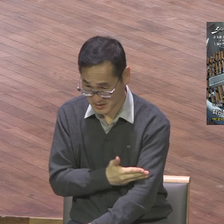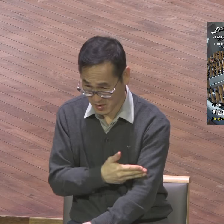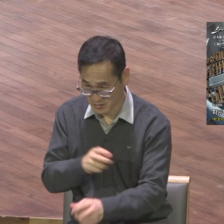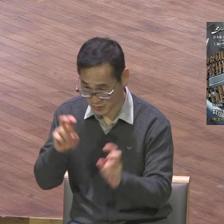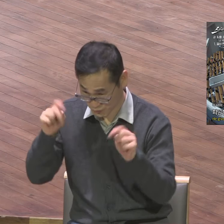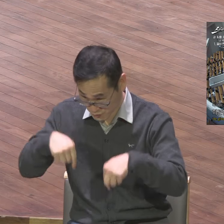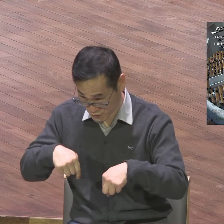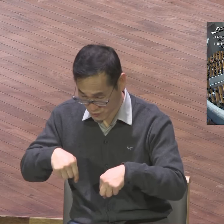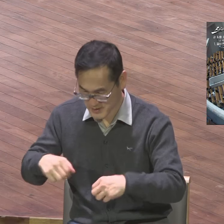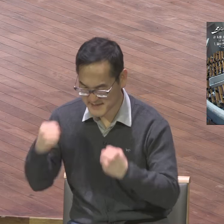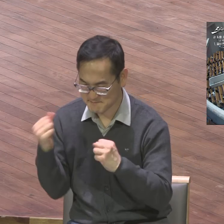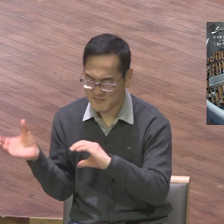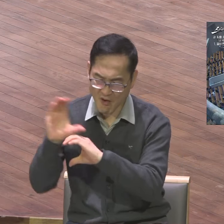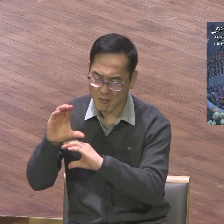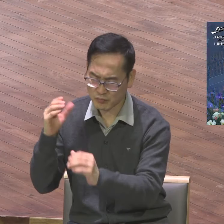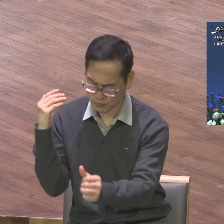더하시나니.